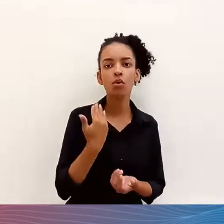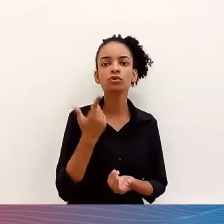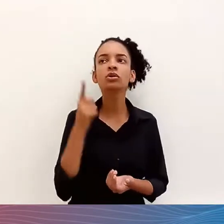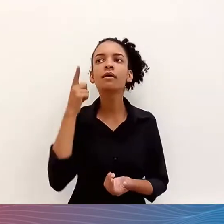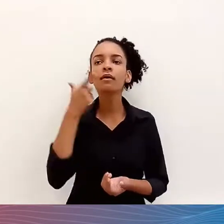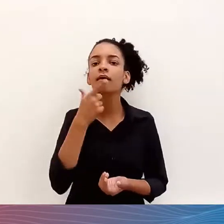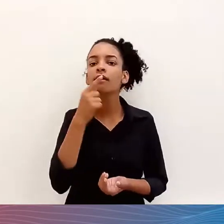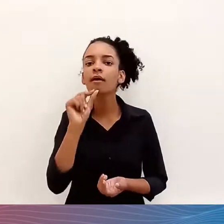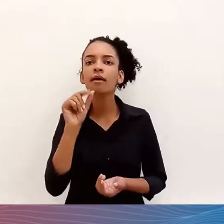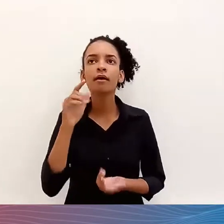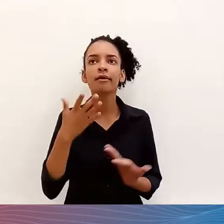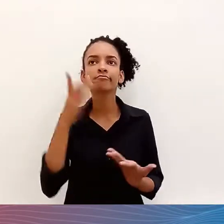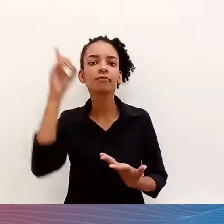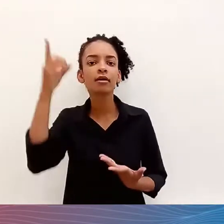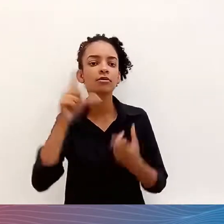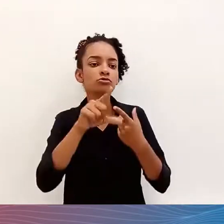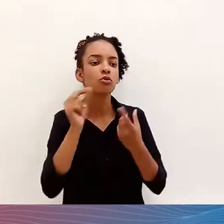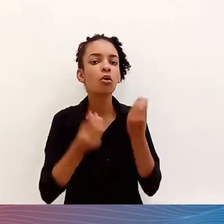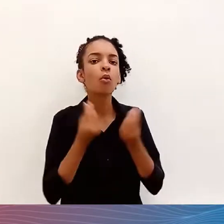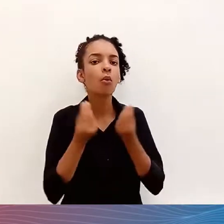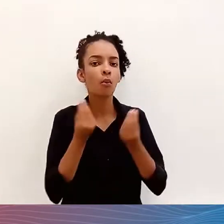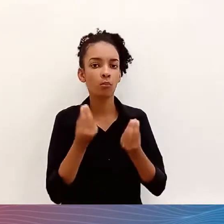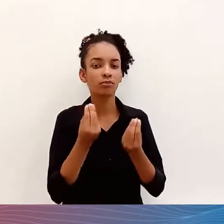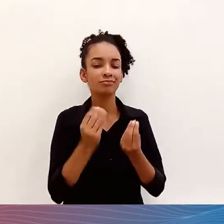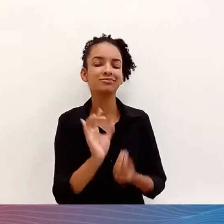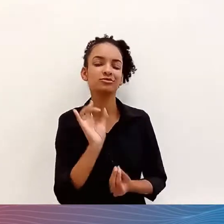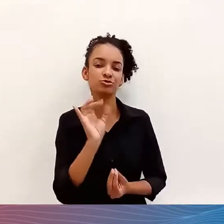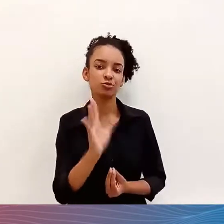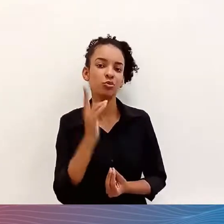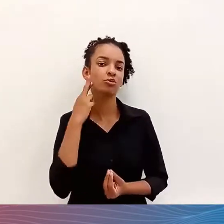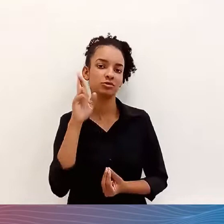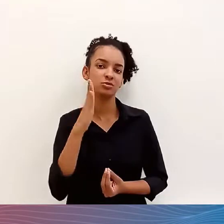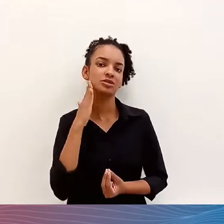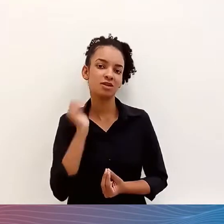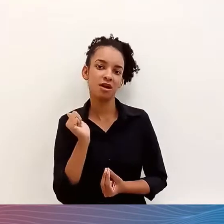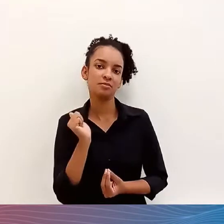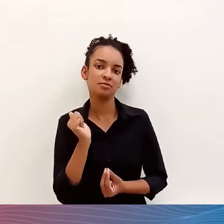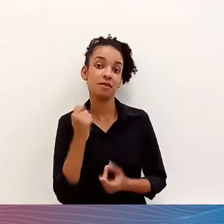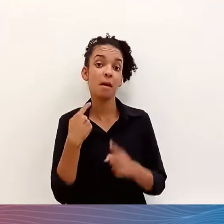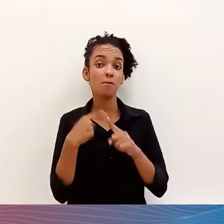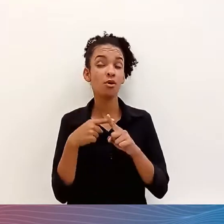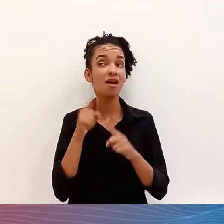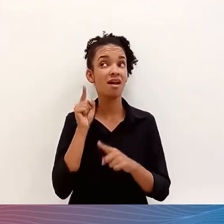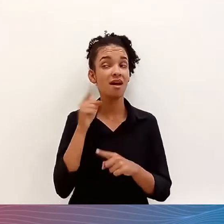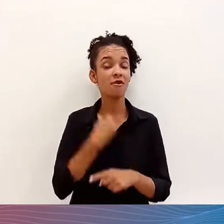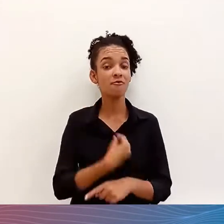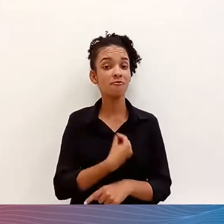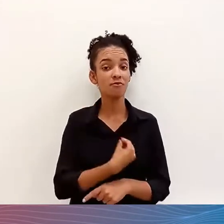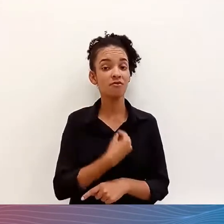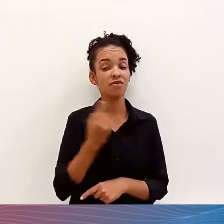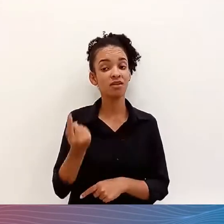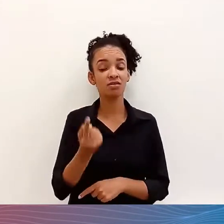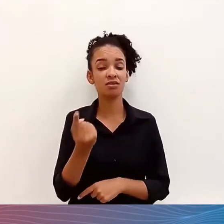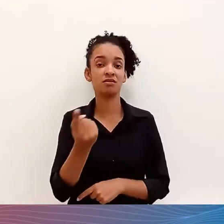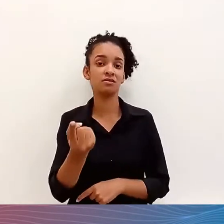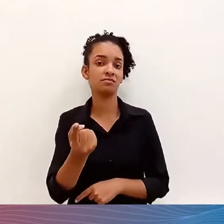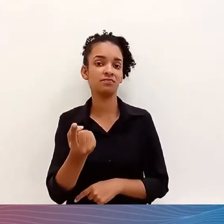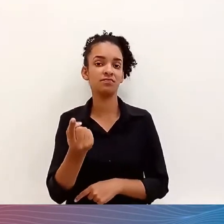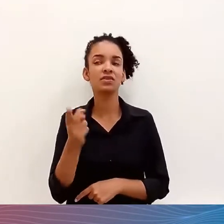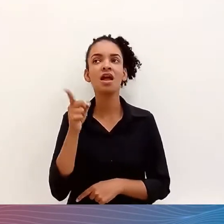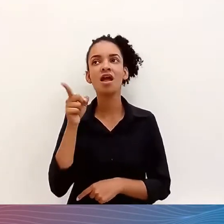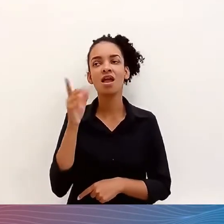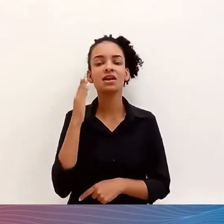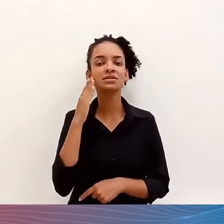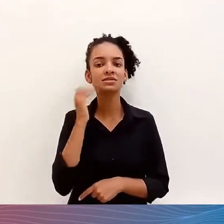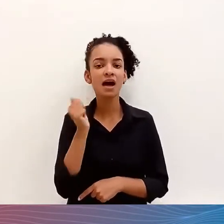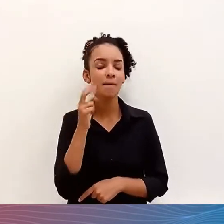Só o Senhor sabe. O Senhor que vive na eternidade, Ele tem acesso na vida toda de uma pessoa. Ele sabe a